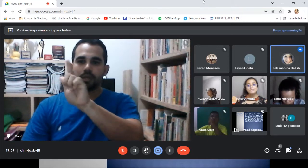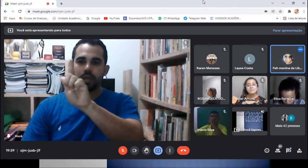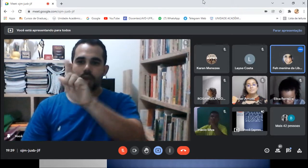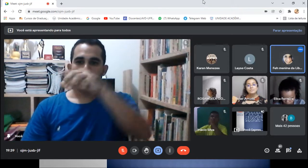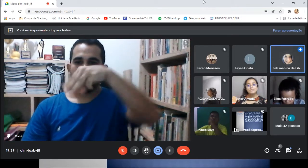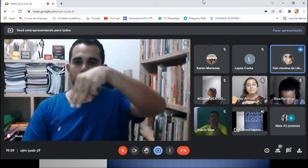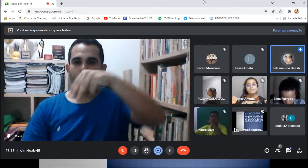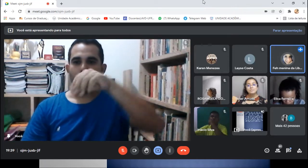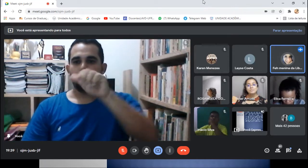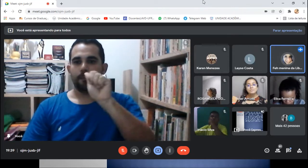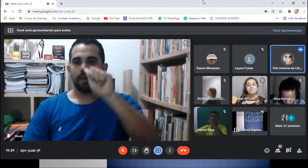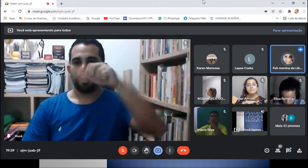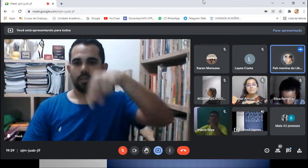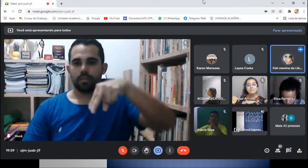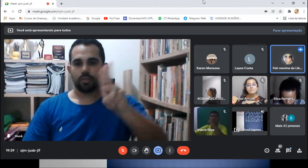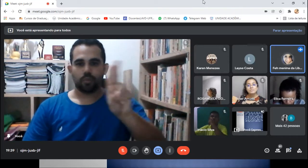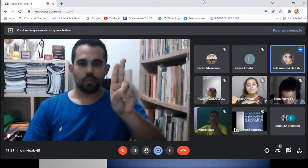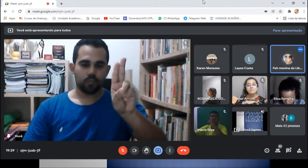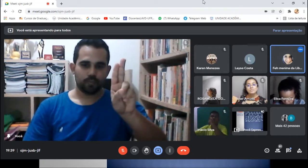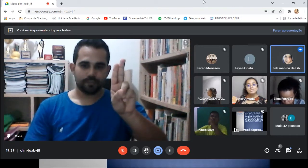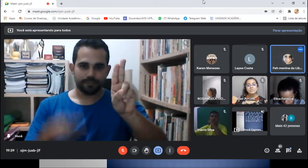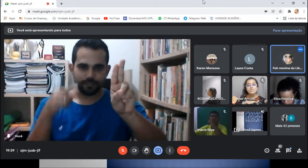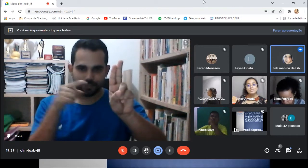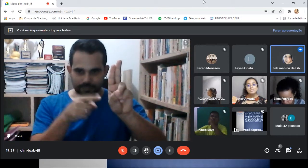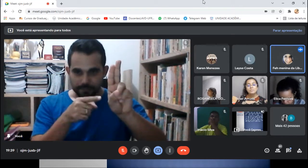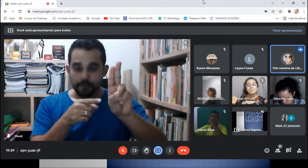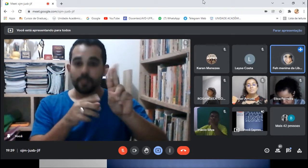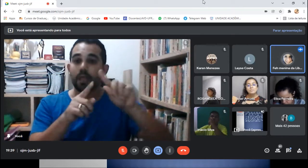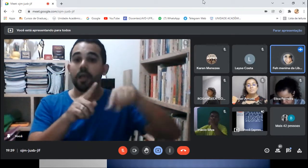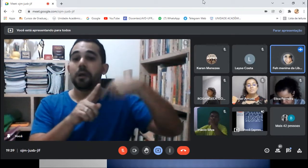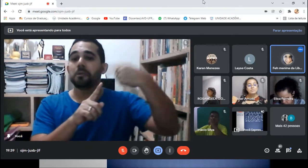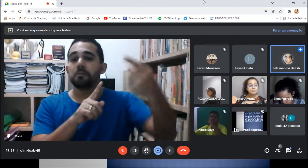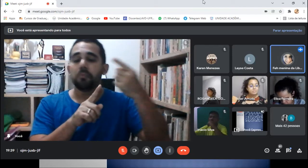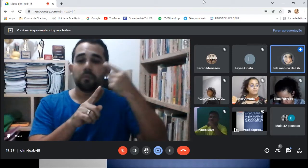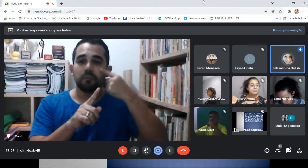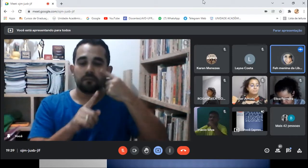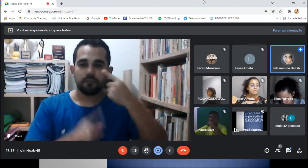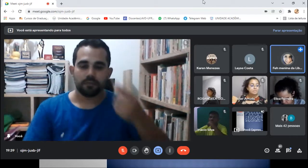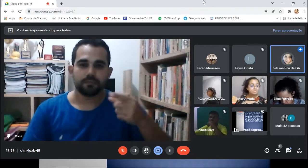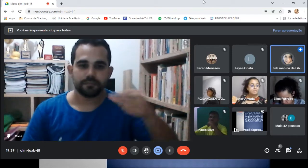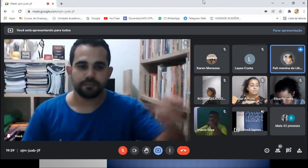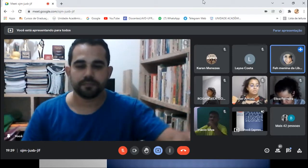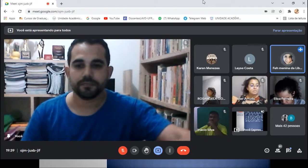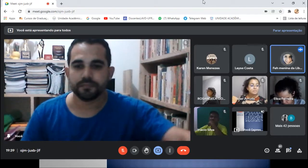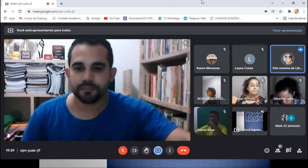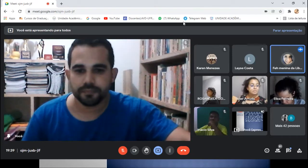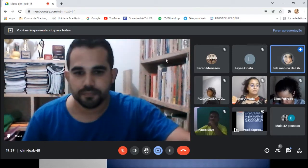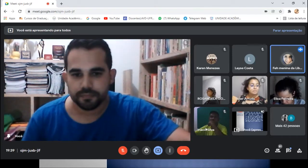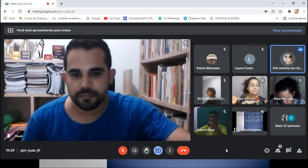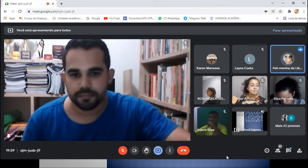E aí, junto com o signo Nolô, né, essa parte a gente já explicou, agora a gente vai explicar a terceira